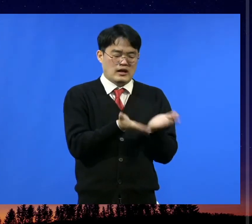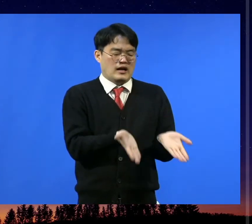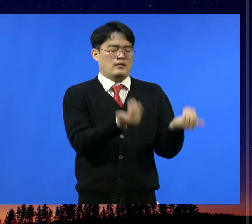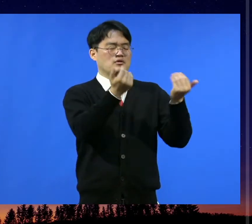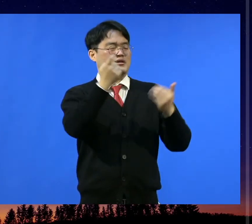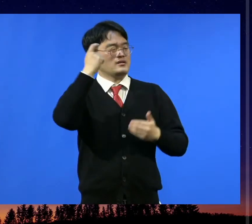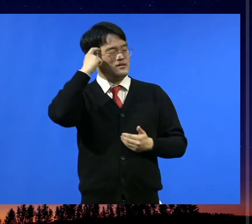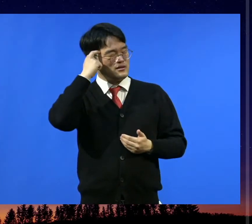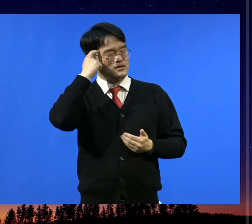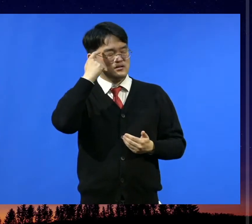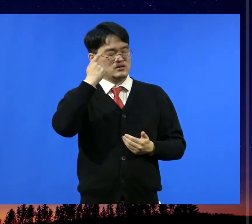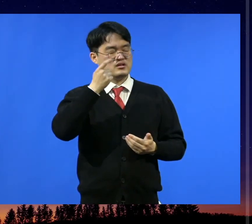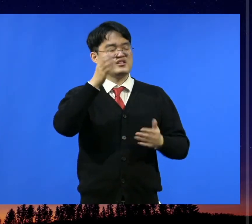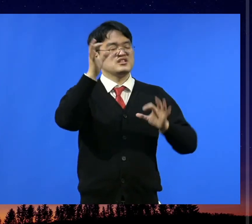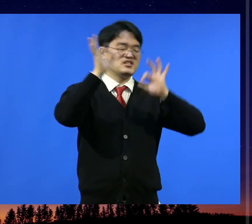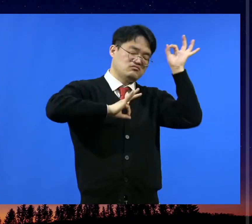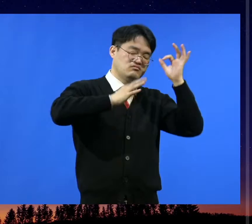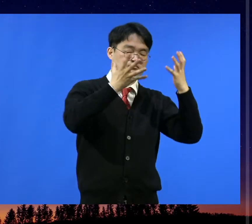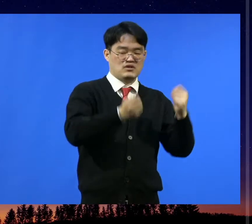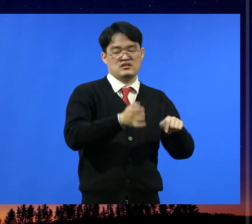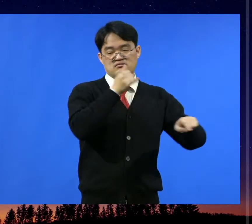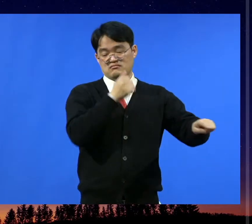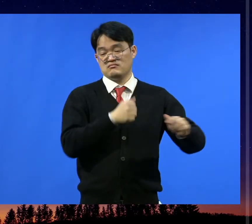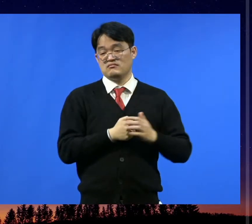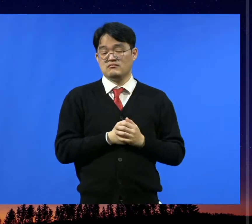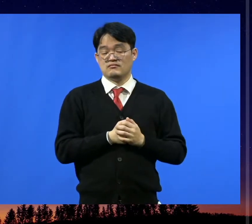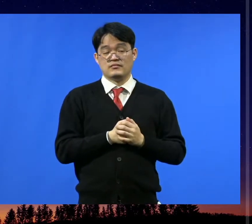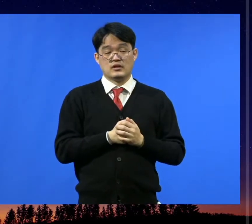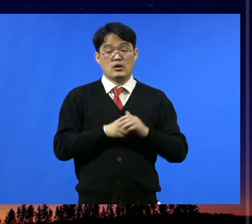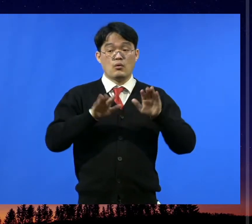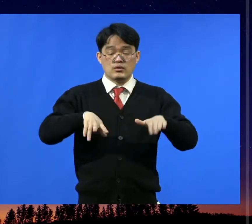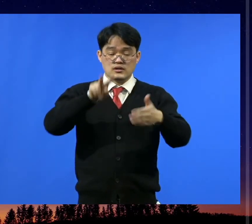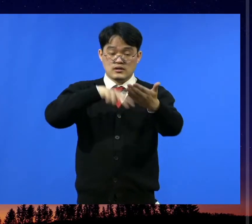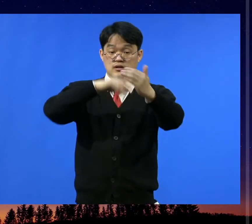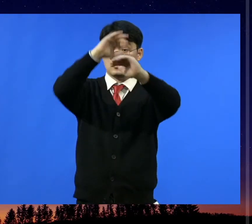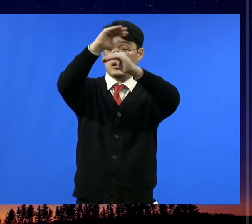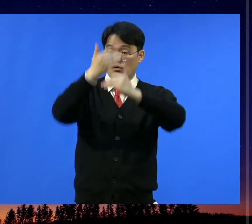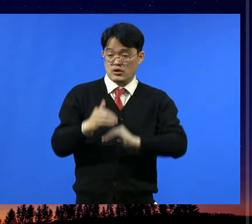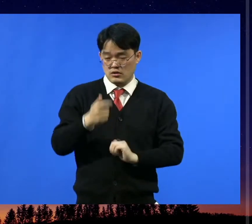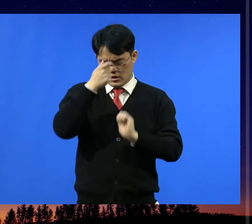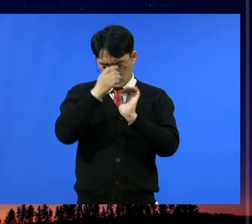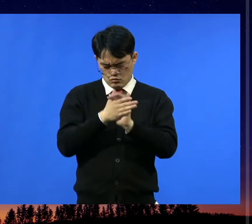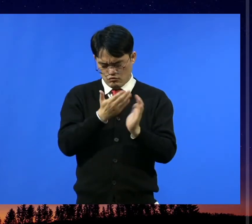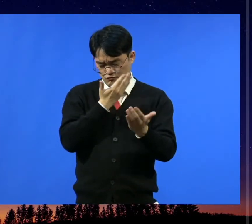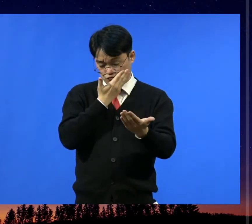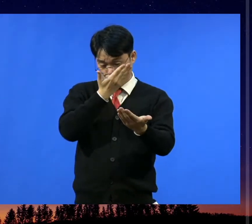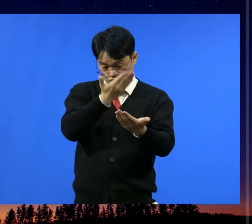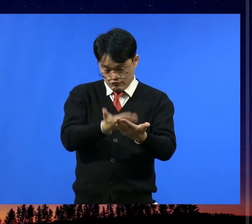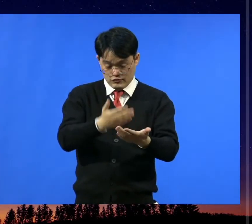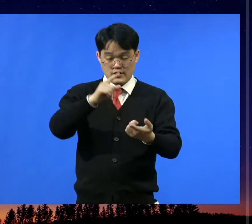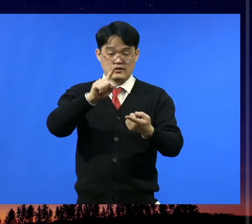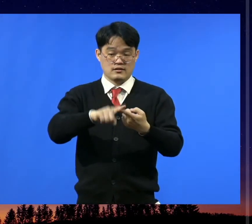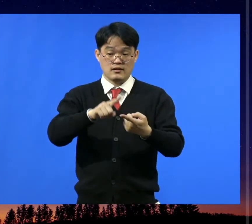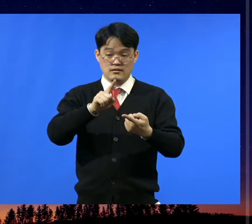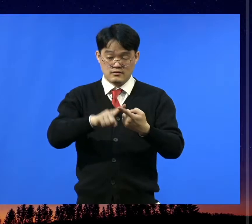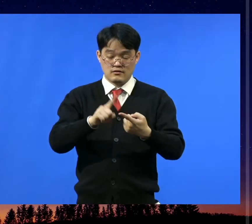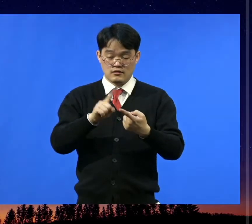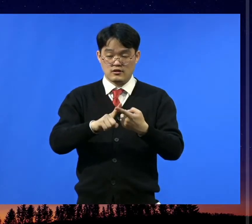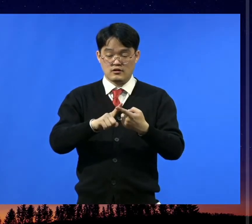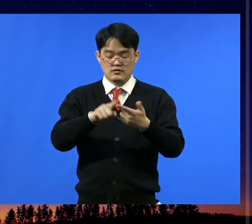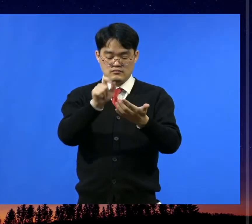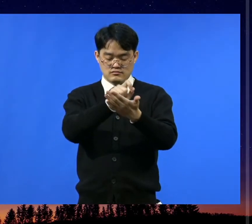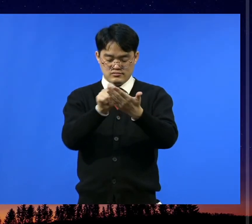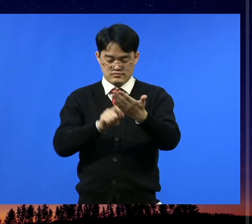많습니다. 자, 오늘 이 본문에서는 이 기도가 얼마나 중요한가를 이제 몇 구절로 해서 자세히